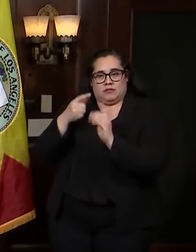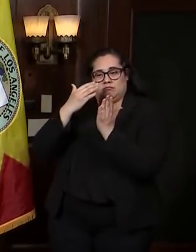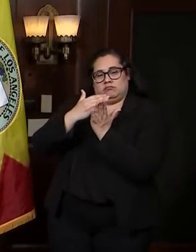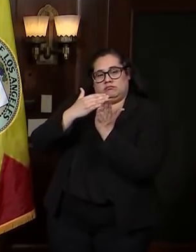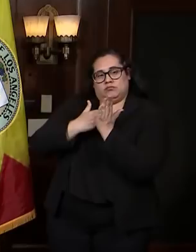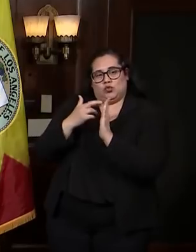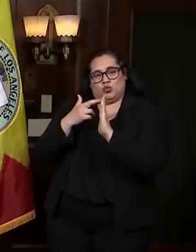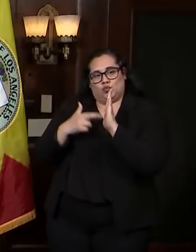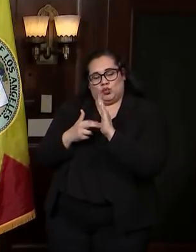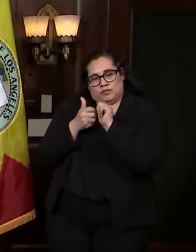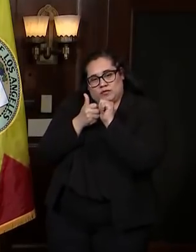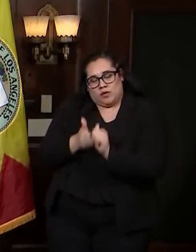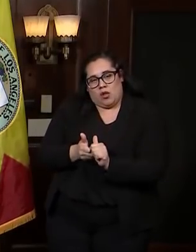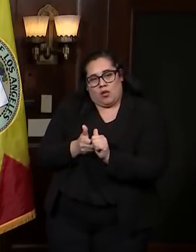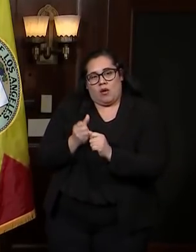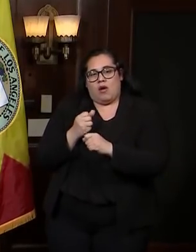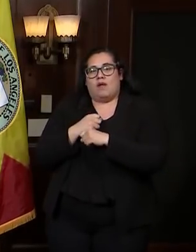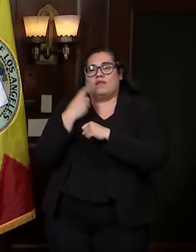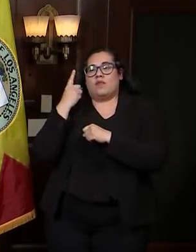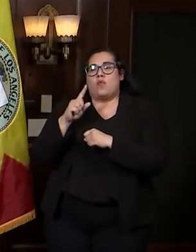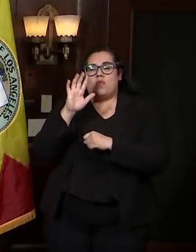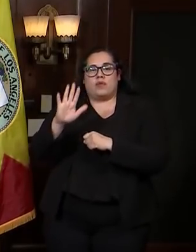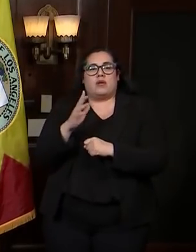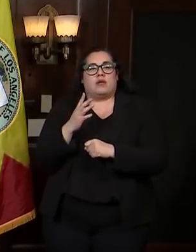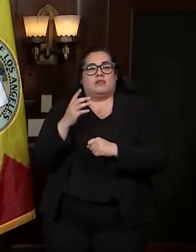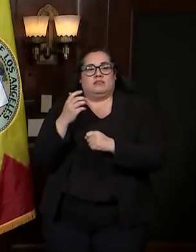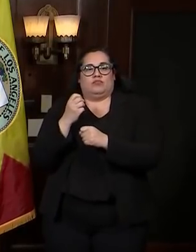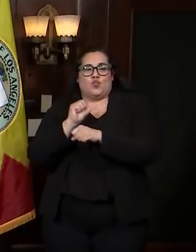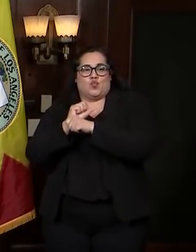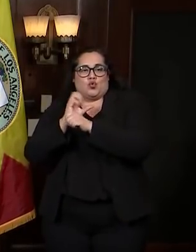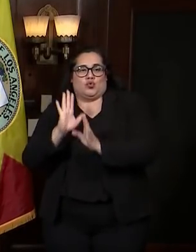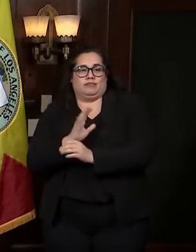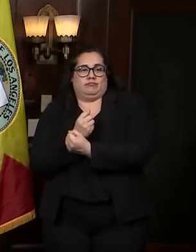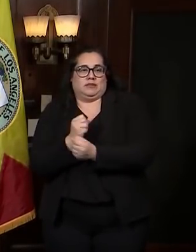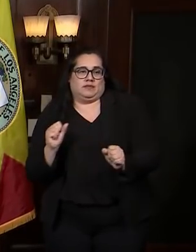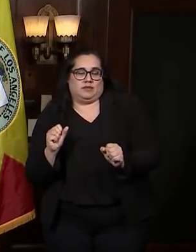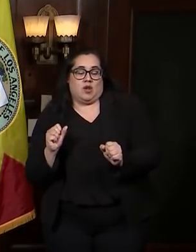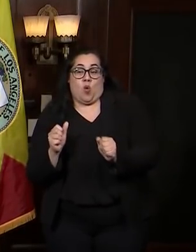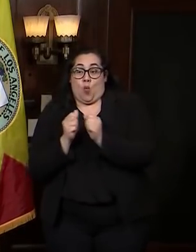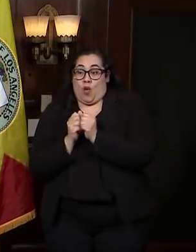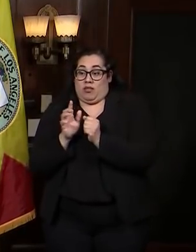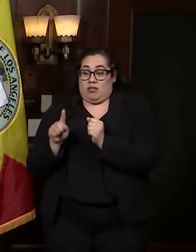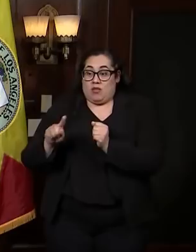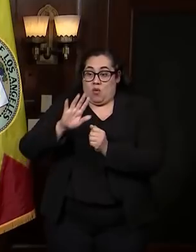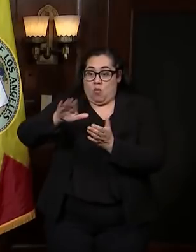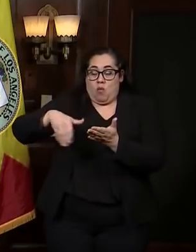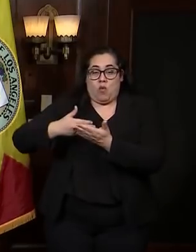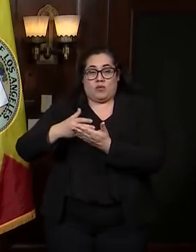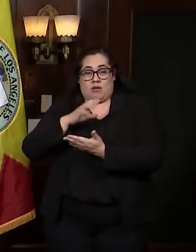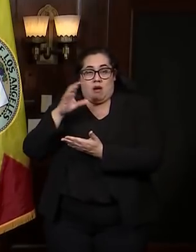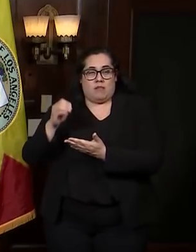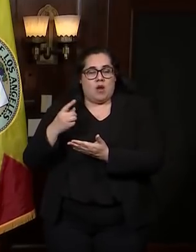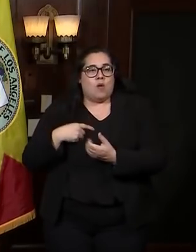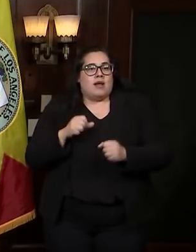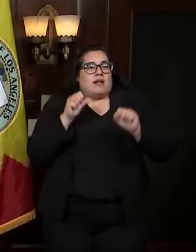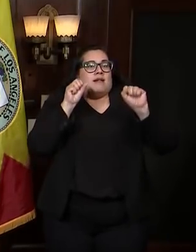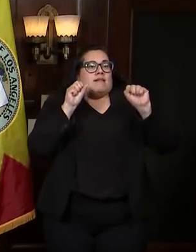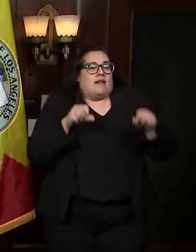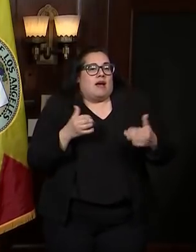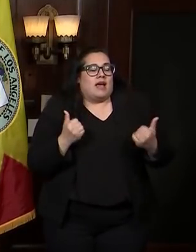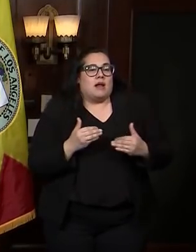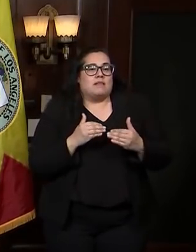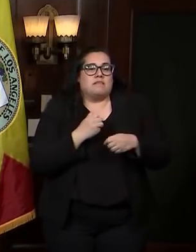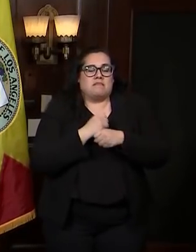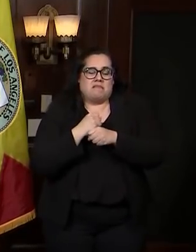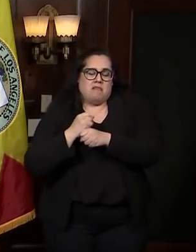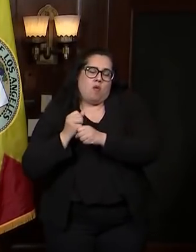protección para sus empleados. Con ellos tenemos la capacidad de fabricar más de 2 millones de